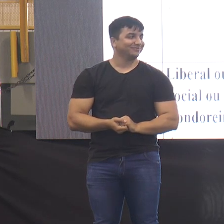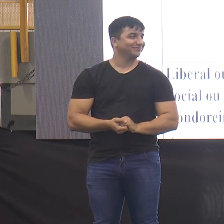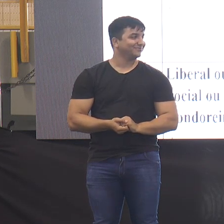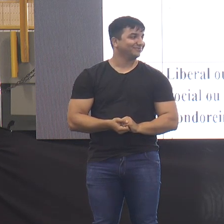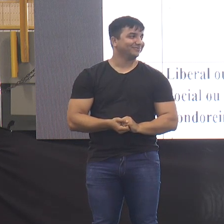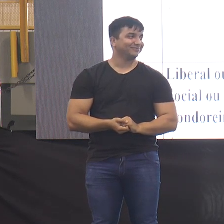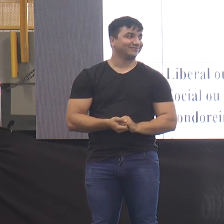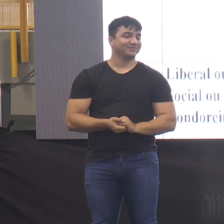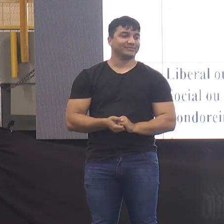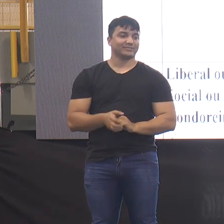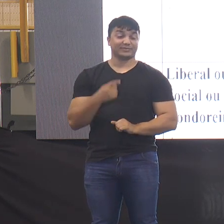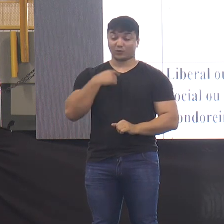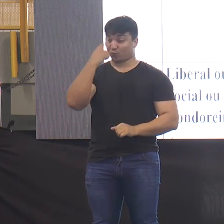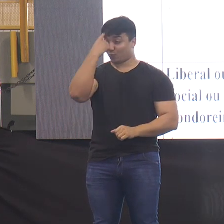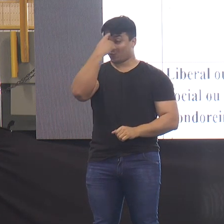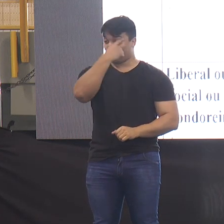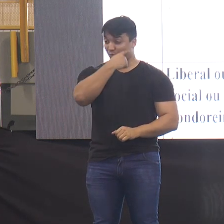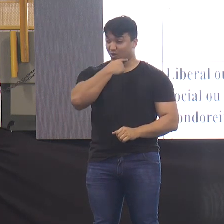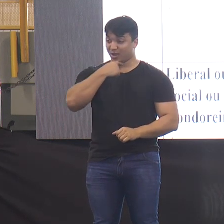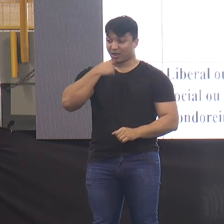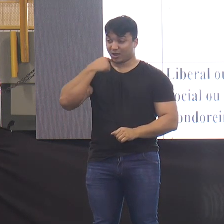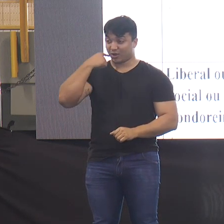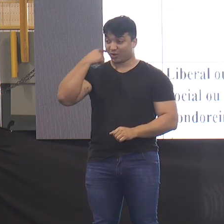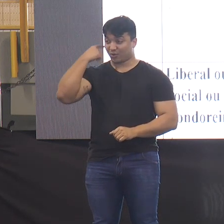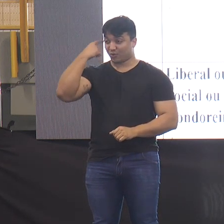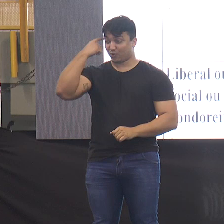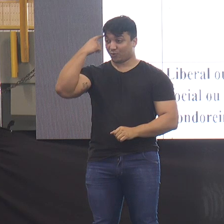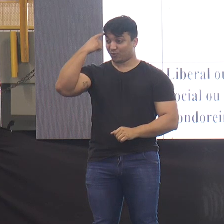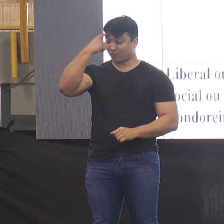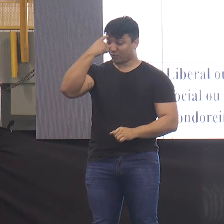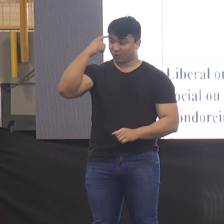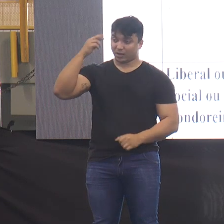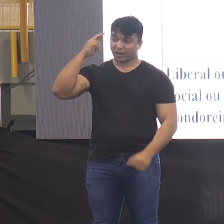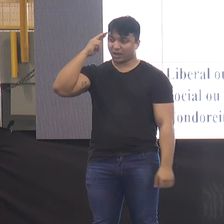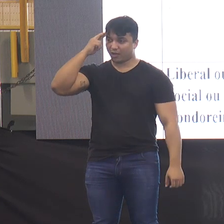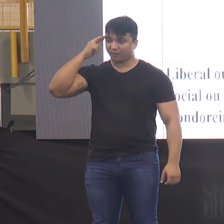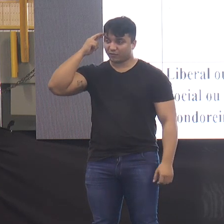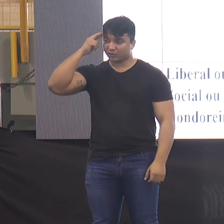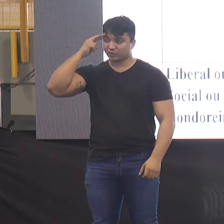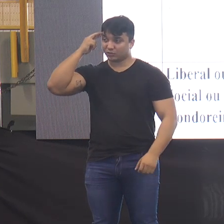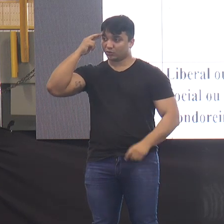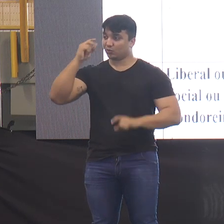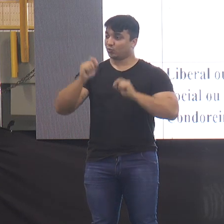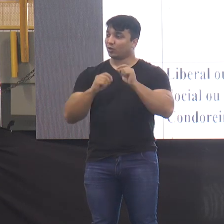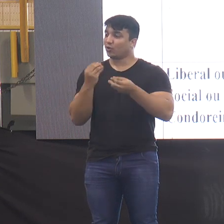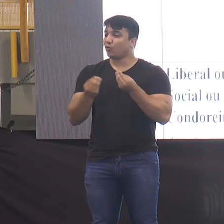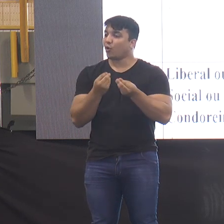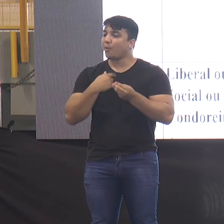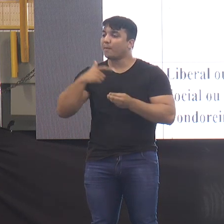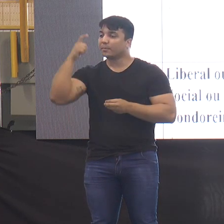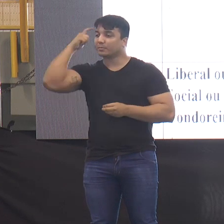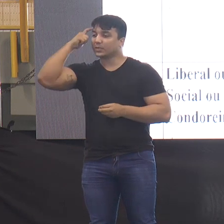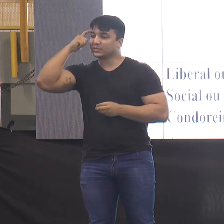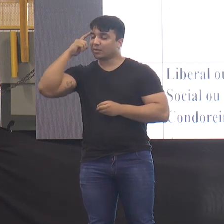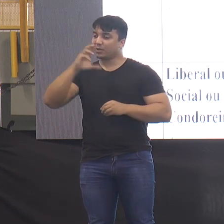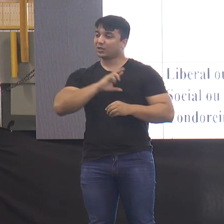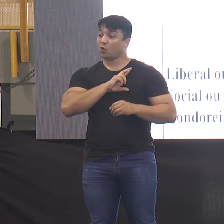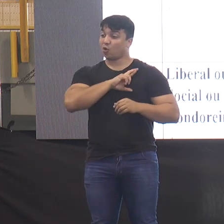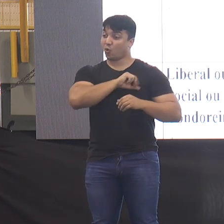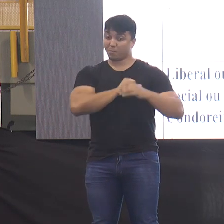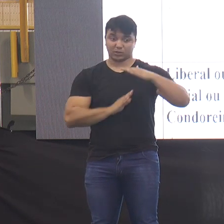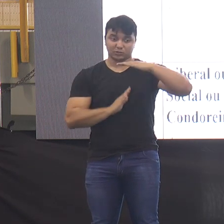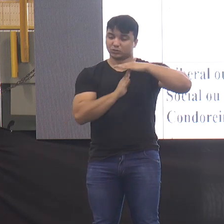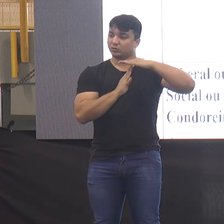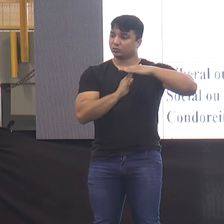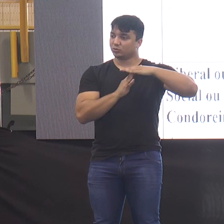Eu poderia passar 1 hora refletindo sobre como esse pensamento ultrarromântico reflete radicalmente